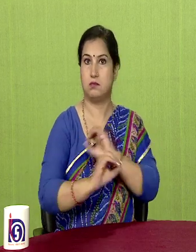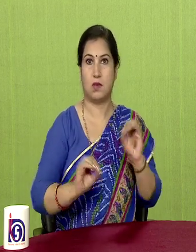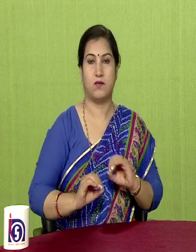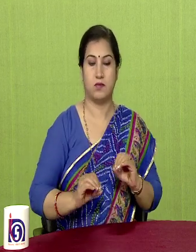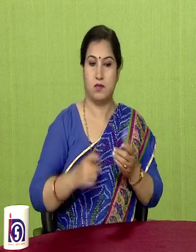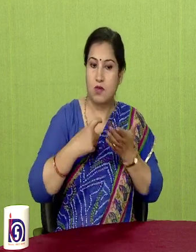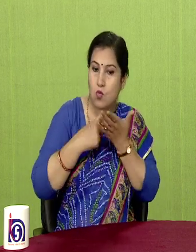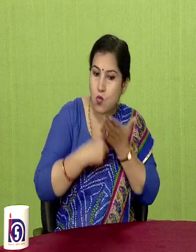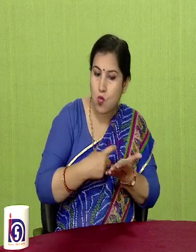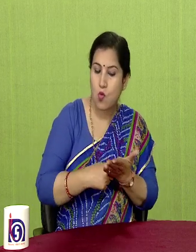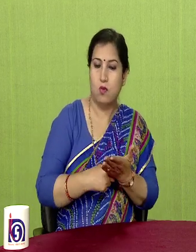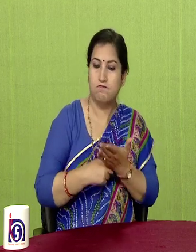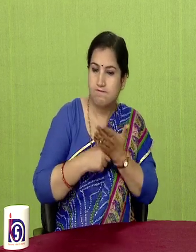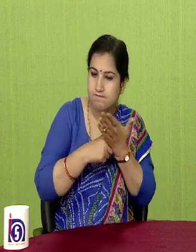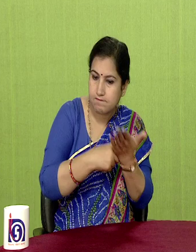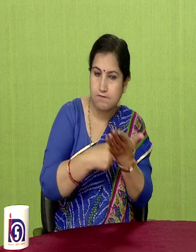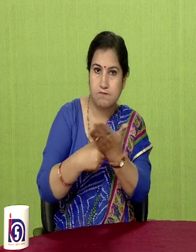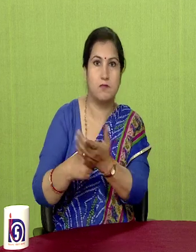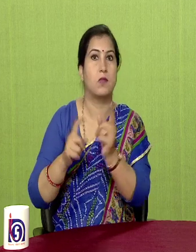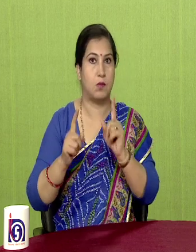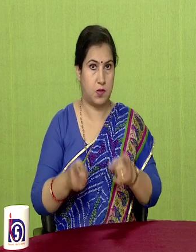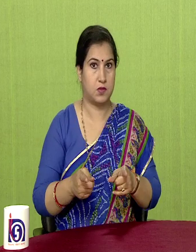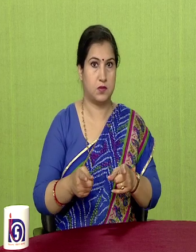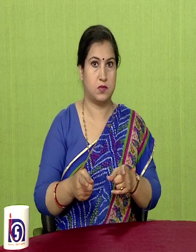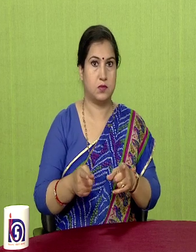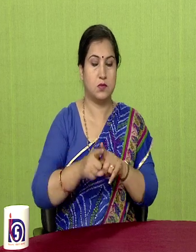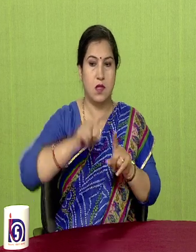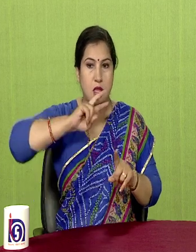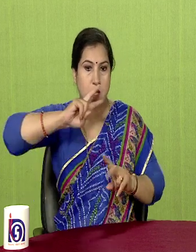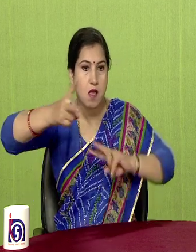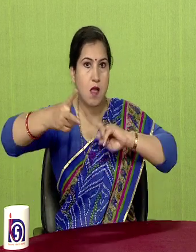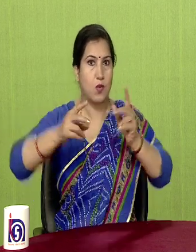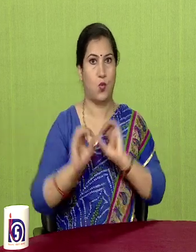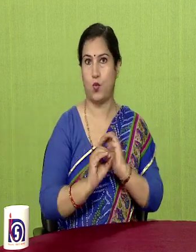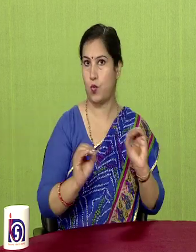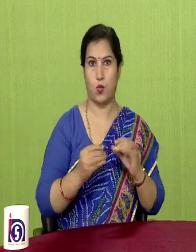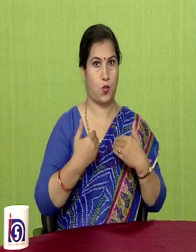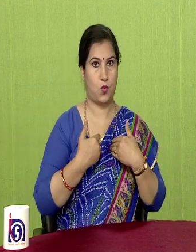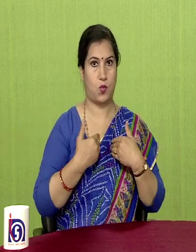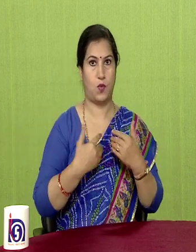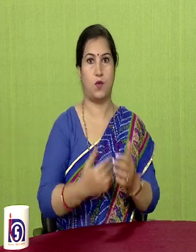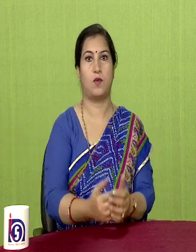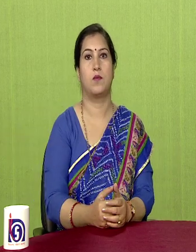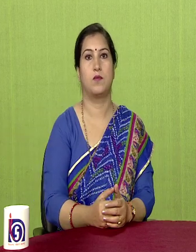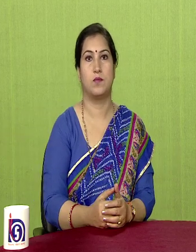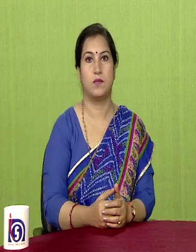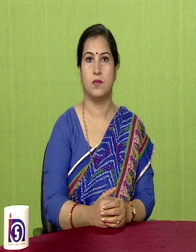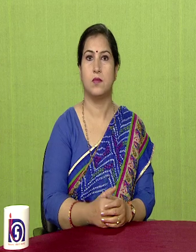के सामने मुख खोलना उनका अनादर है, जो भरत ने कभी नहीं किया। वे